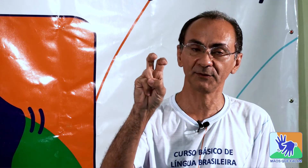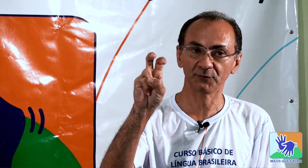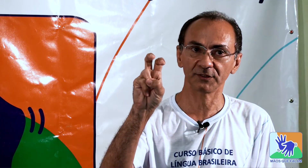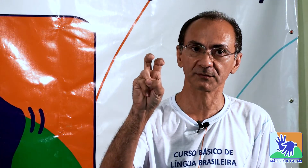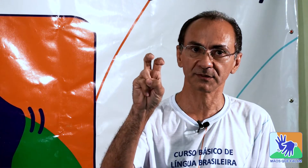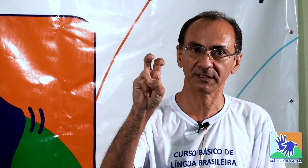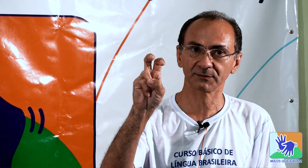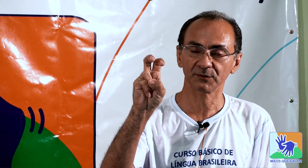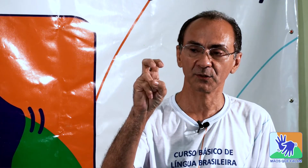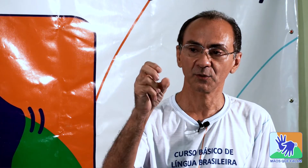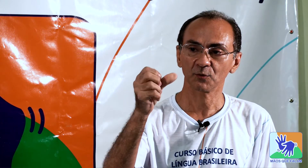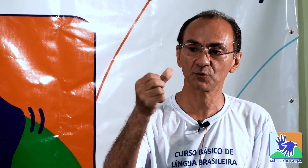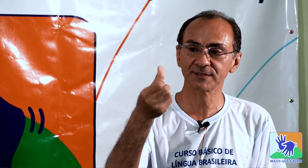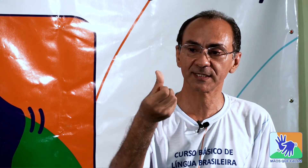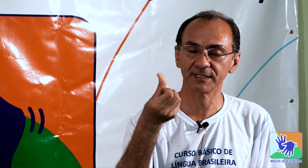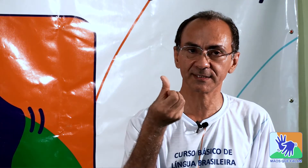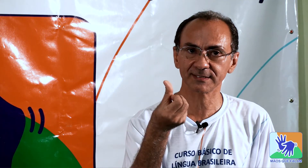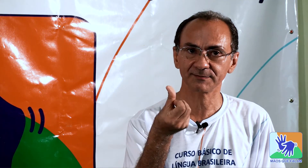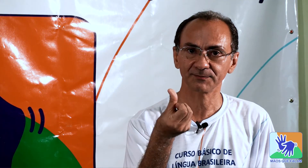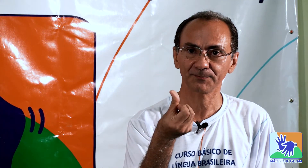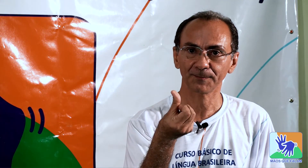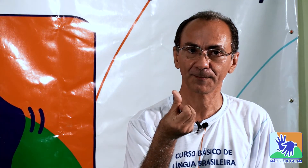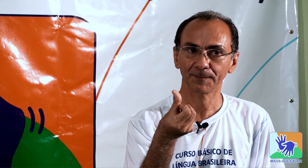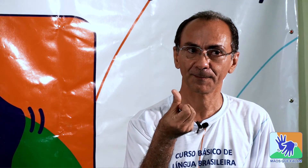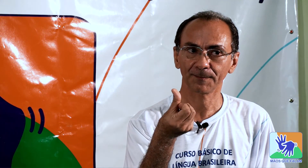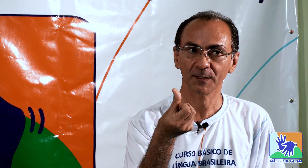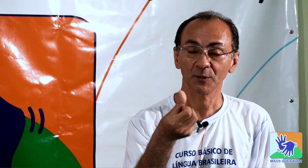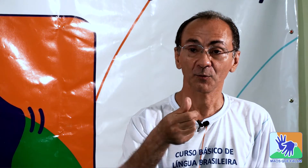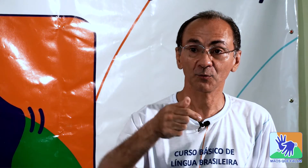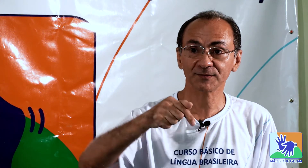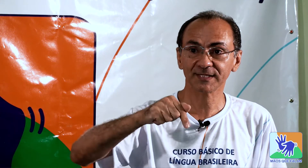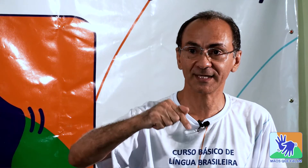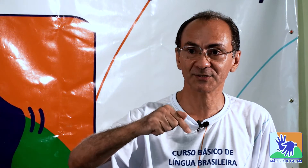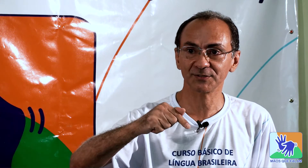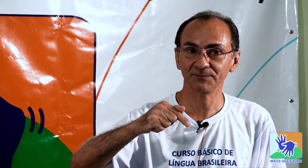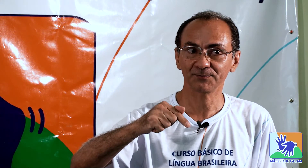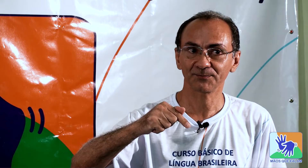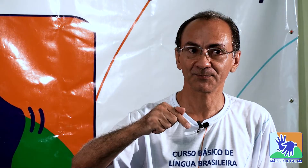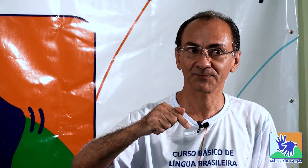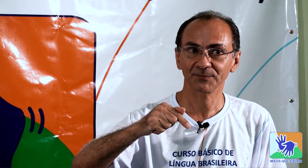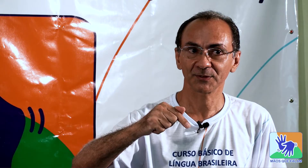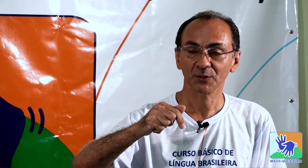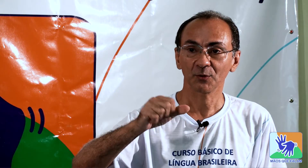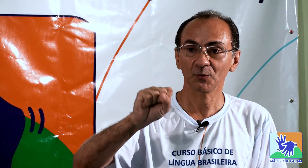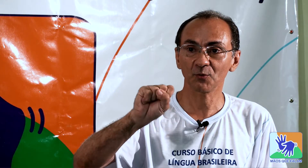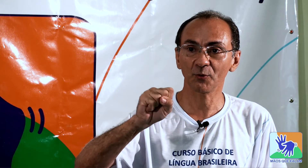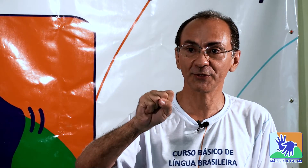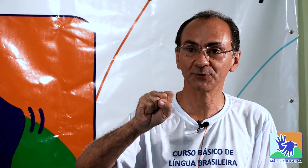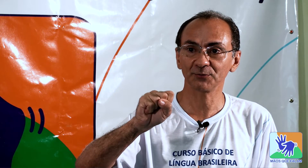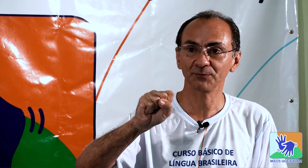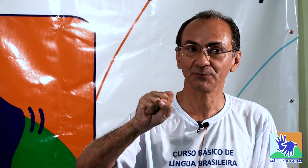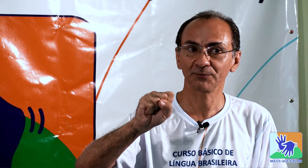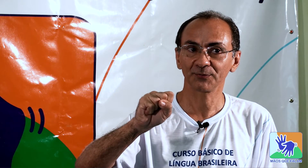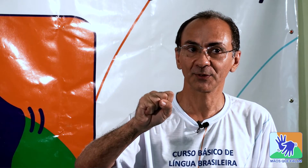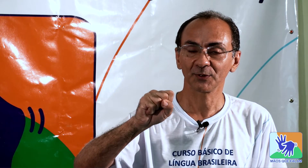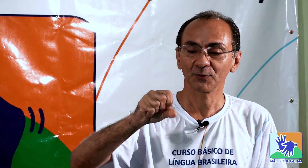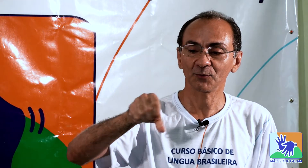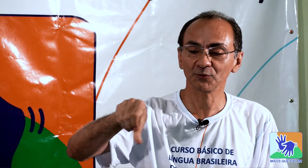feito, né? O 6, o 7, o 8, o